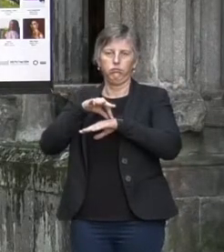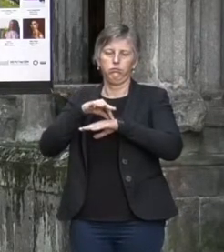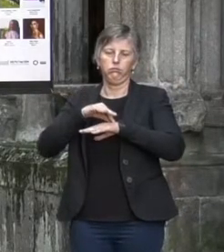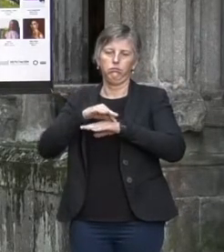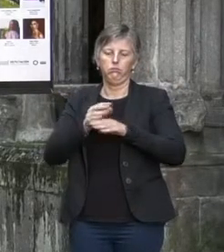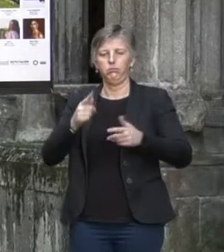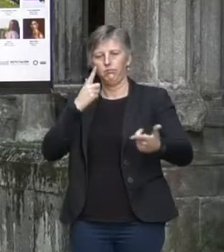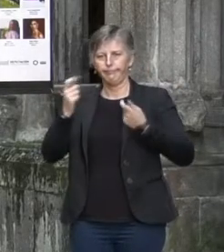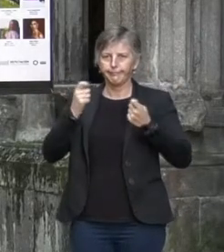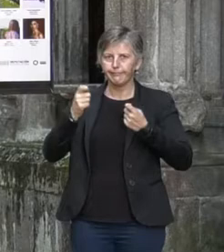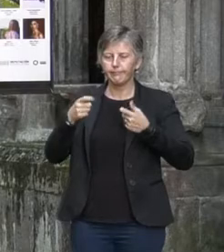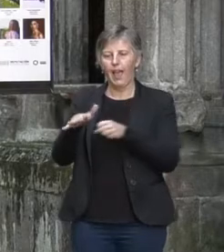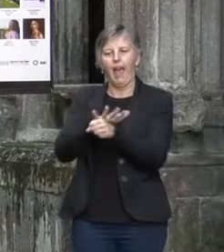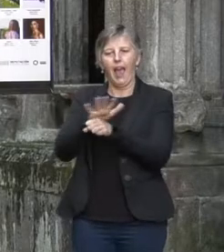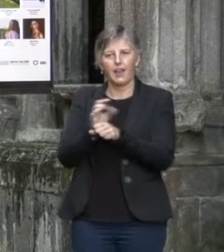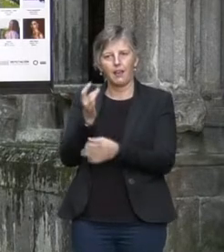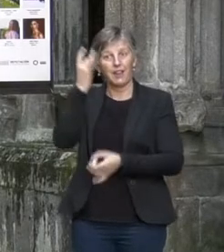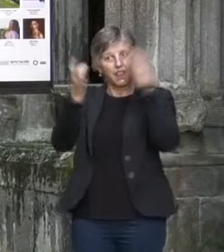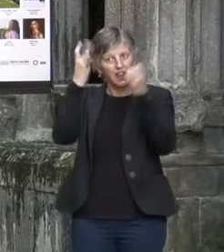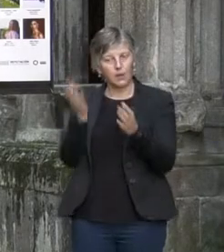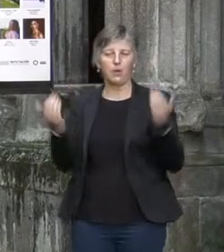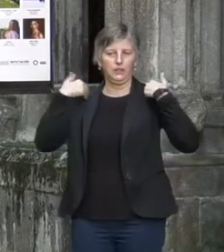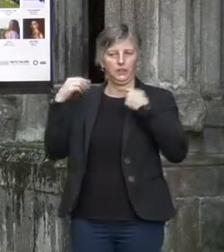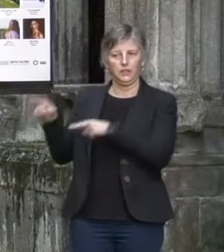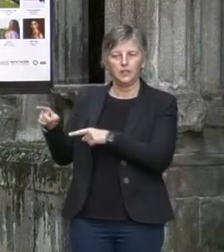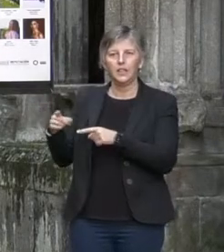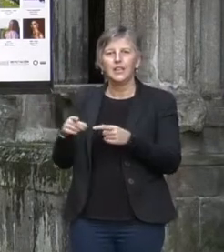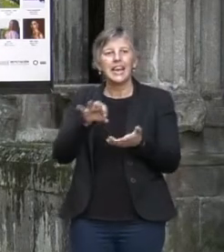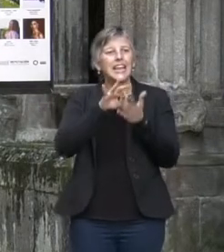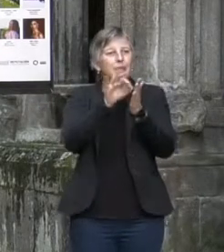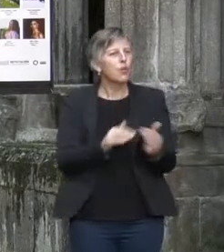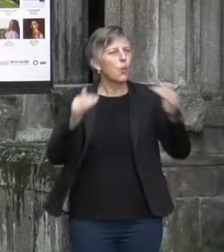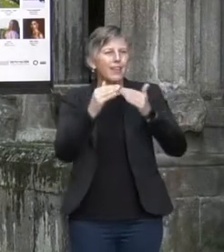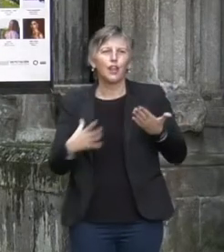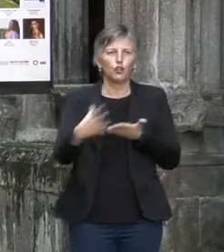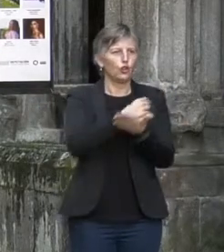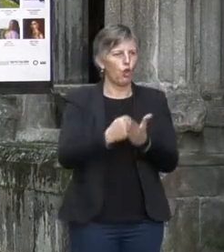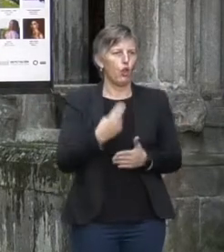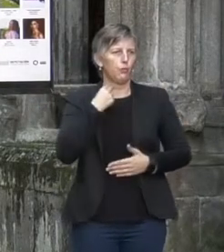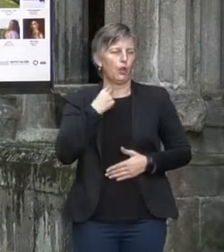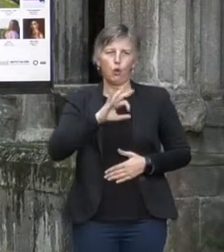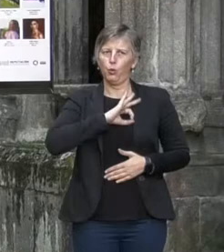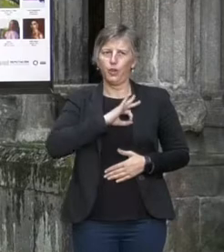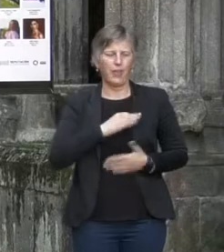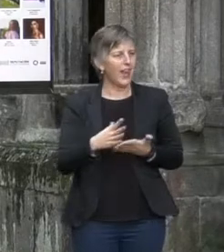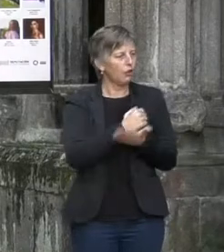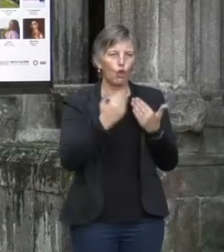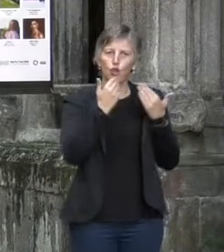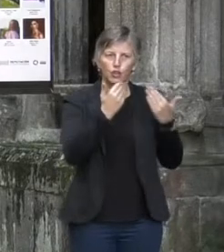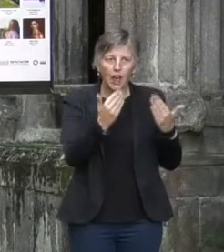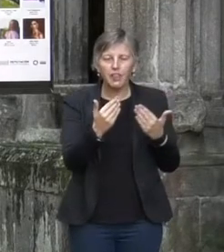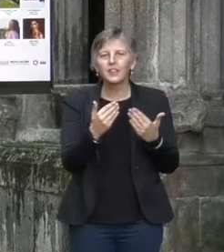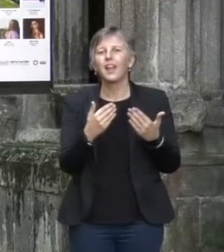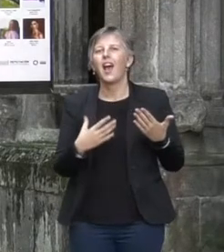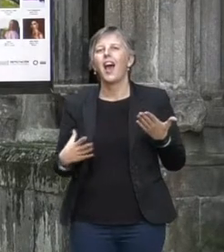quen pon en marcha as iniciativas, a todo o Servicio de Igualdade da Deputación de Pontevedra, a todas e